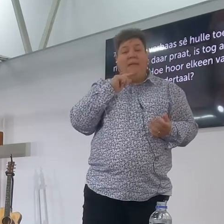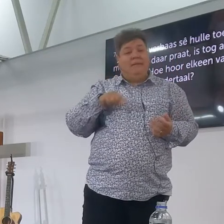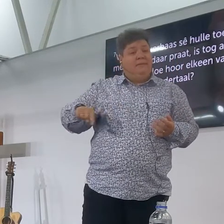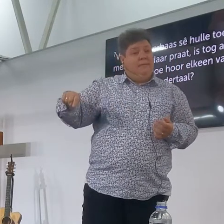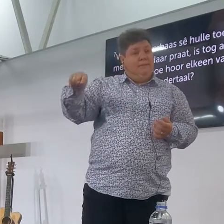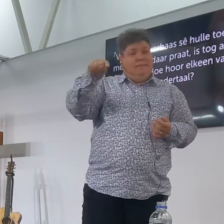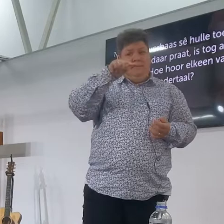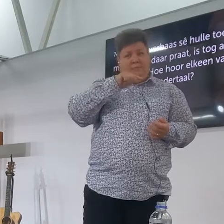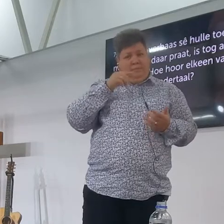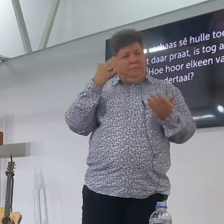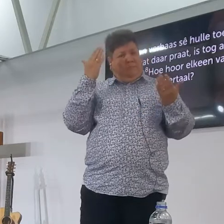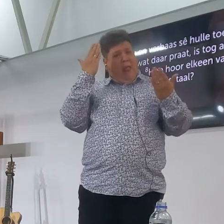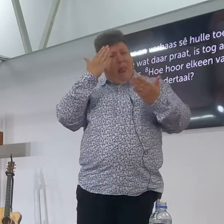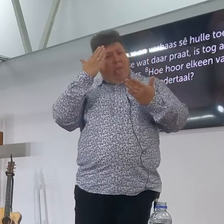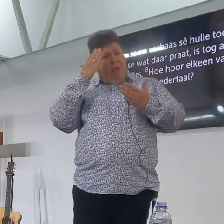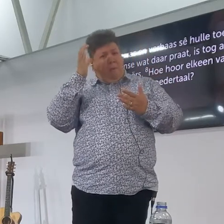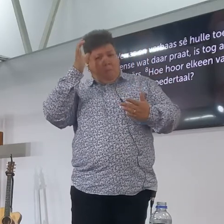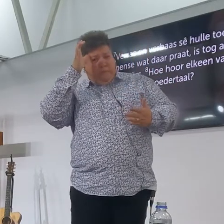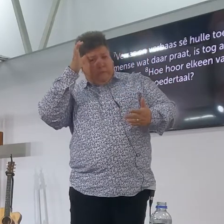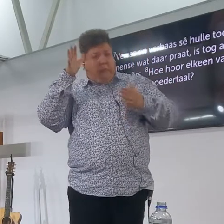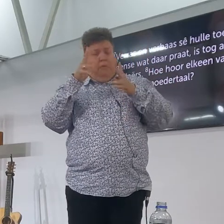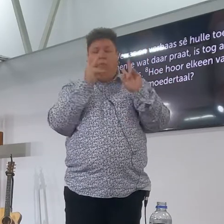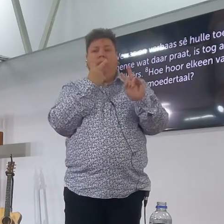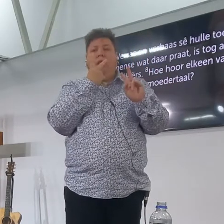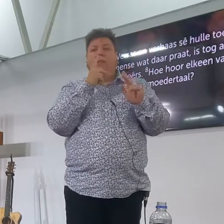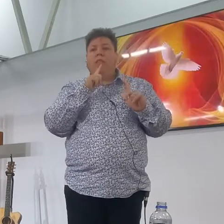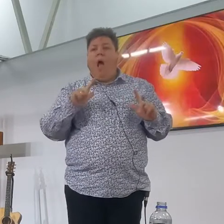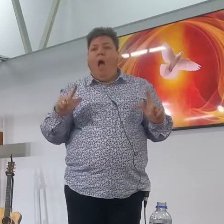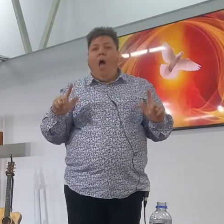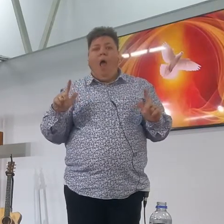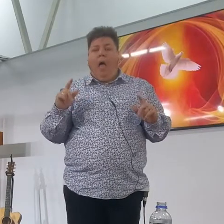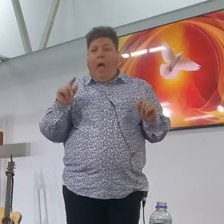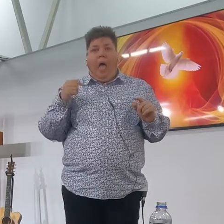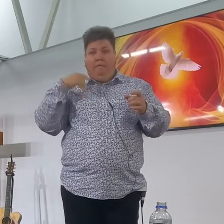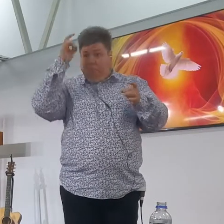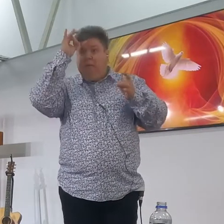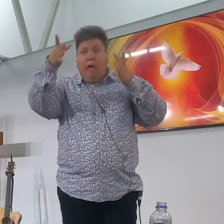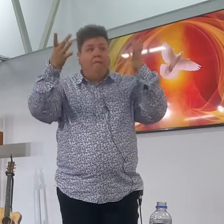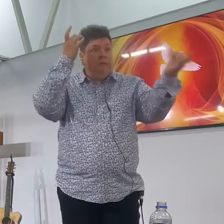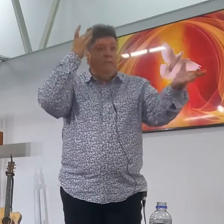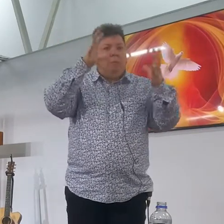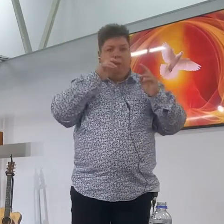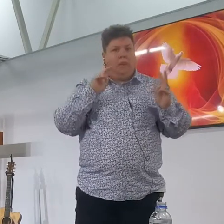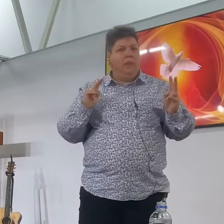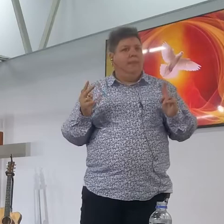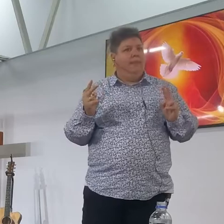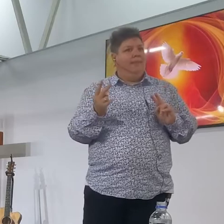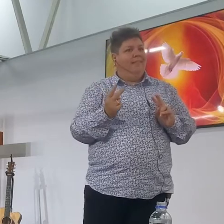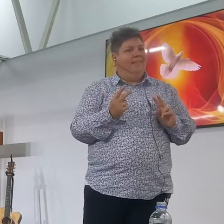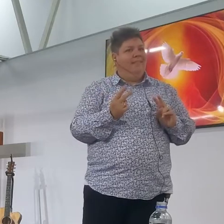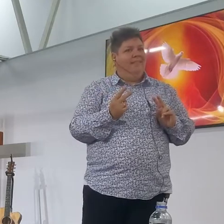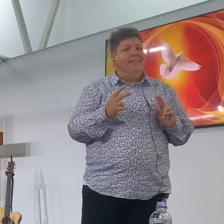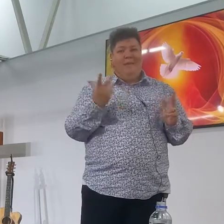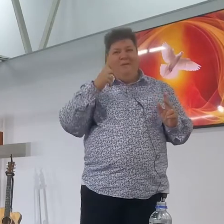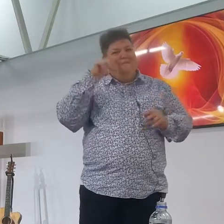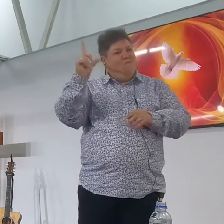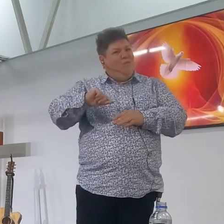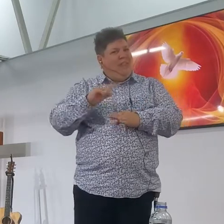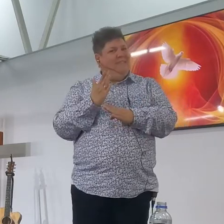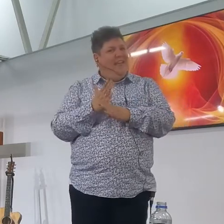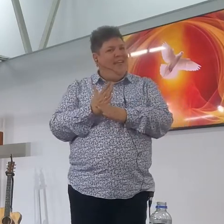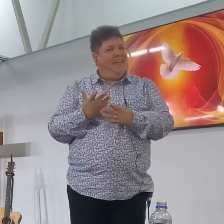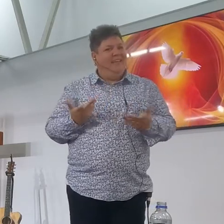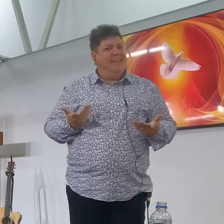allemaal geleers. Hoe hoor elkeen van ons dan in ons eie moedertaal? Ok, dit is ons tekstgedeelte vandaan. Wat een wonderwerk, wat een